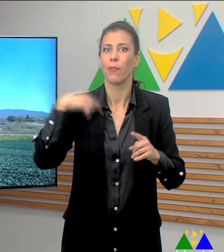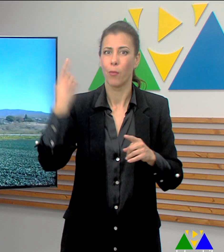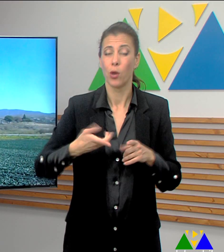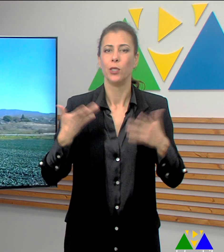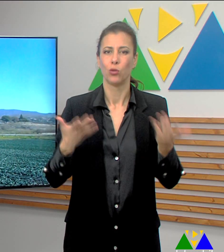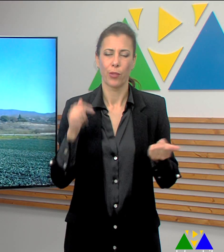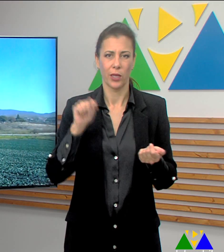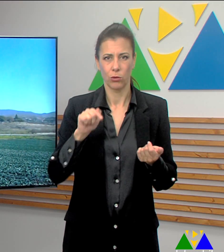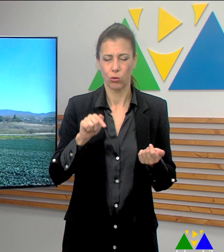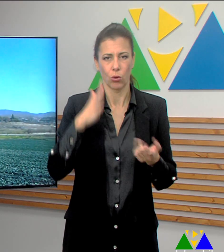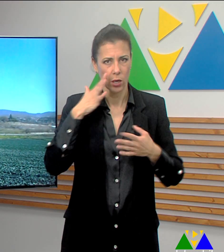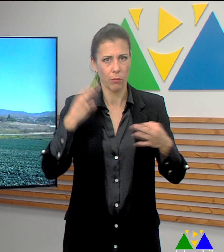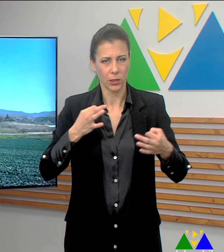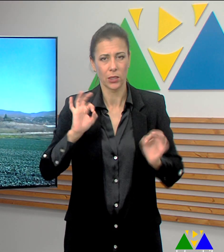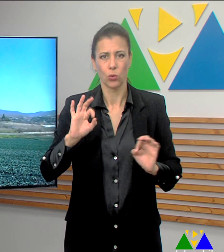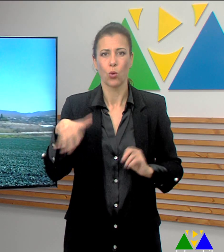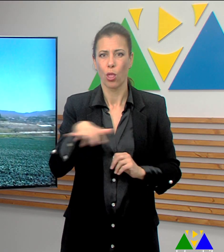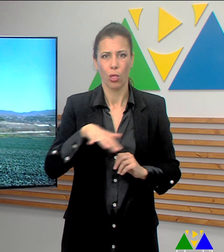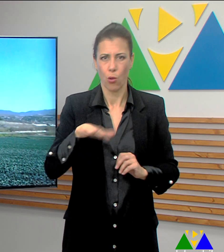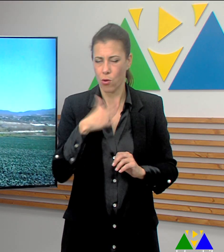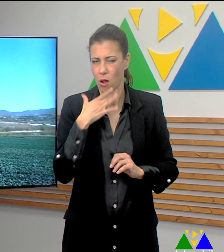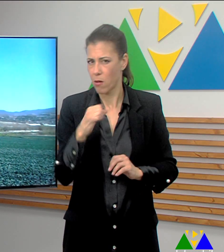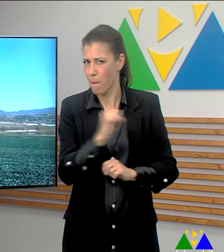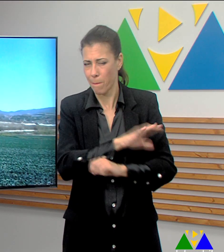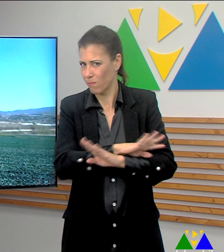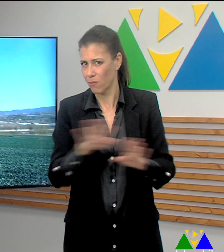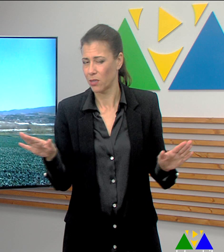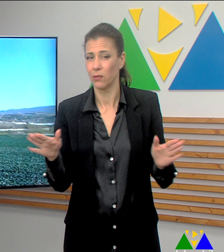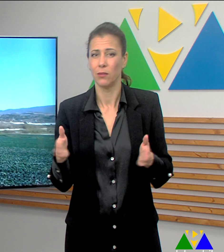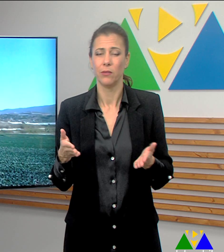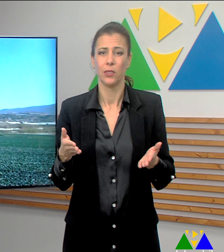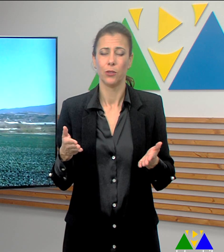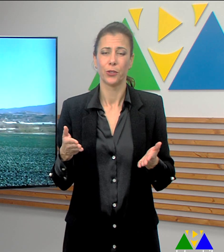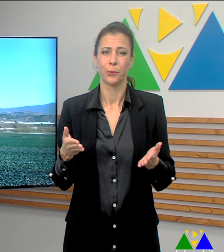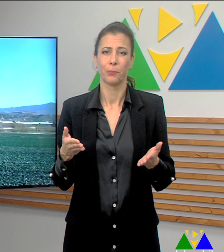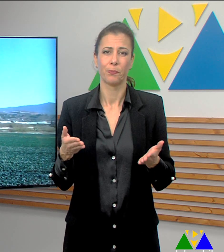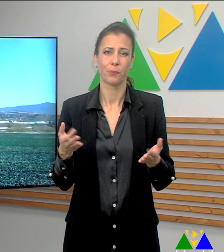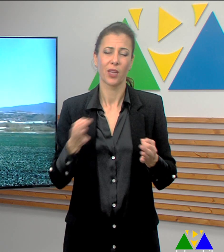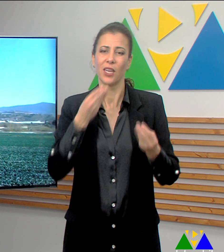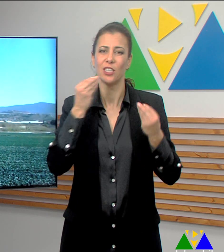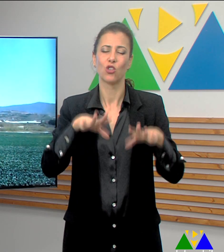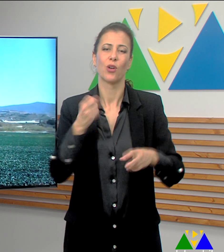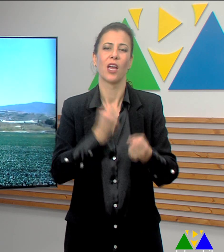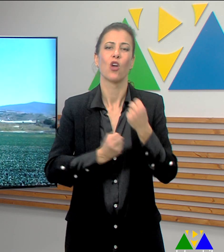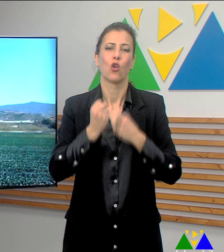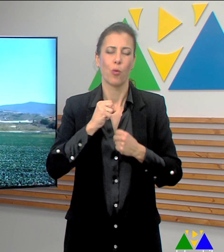fue una zona impresionante de la historia económica